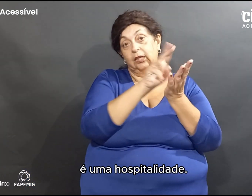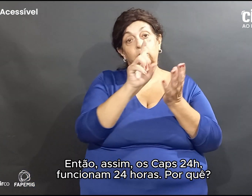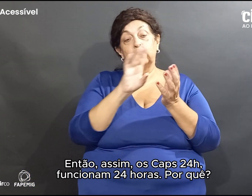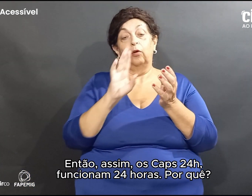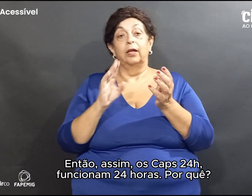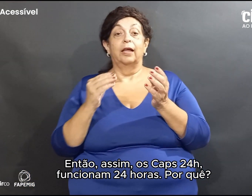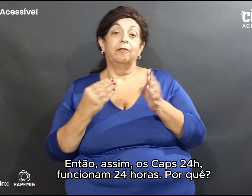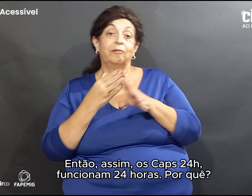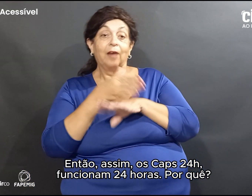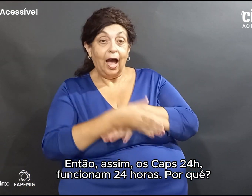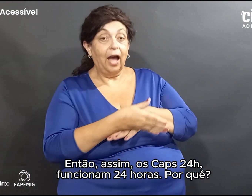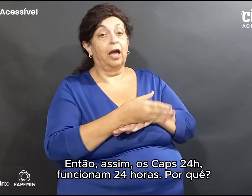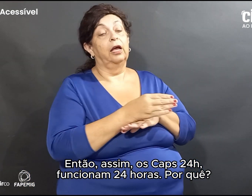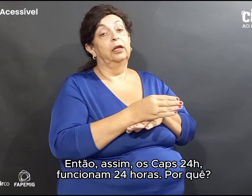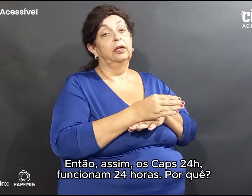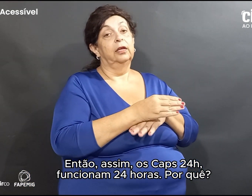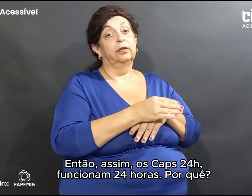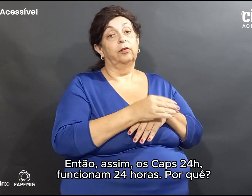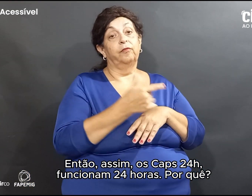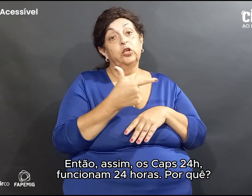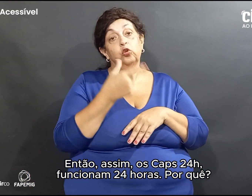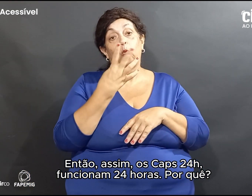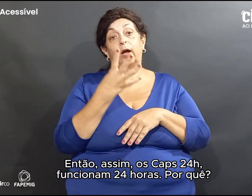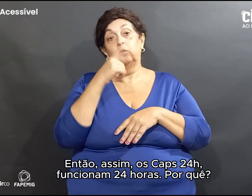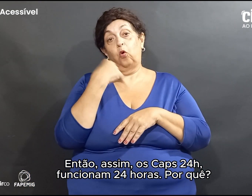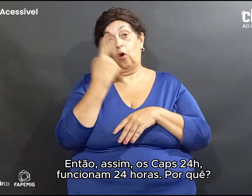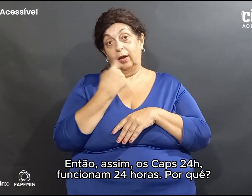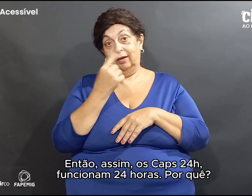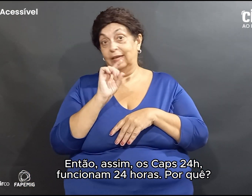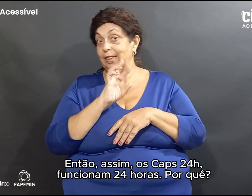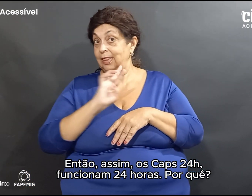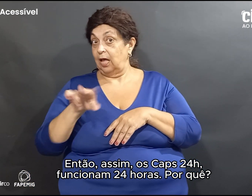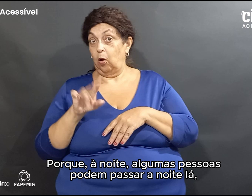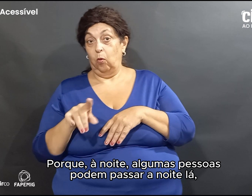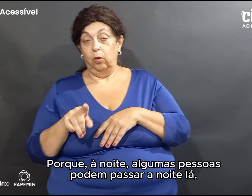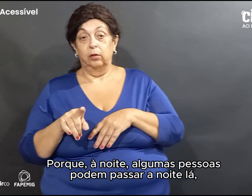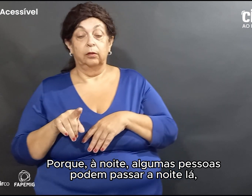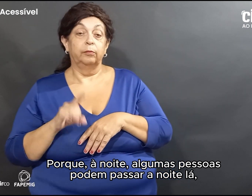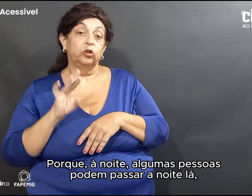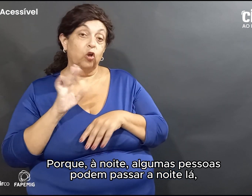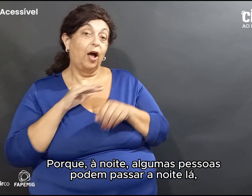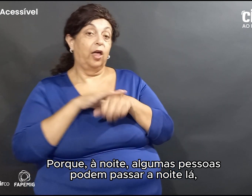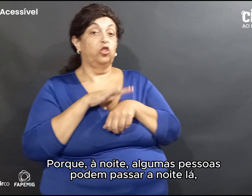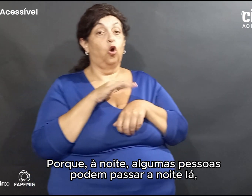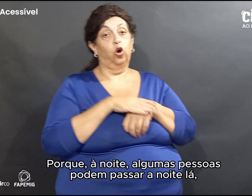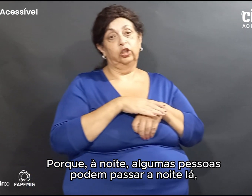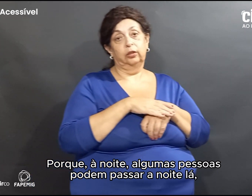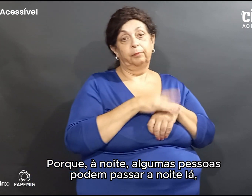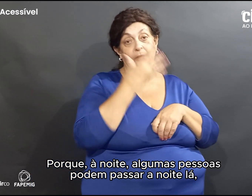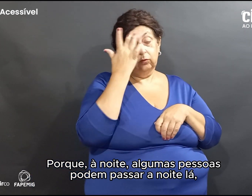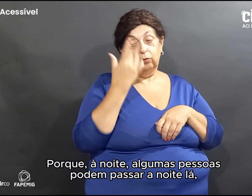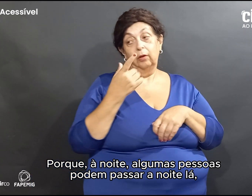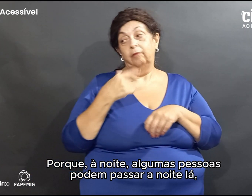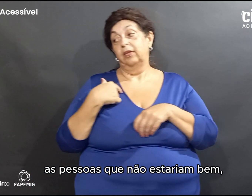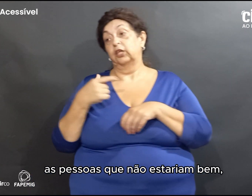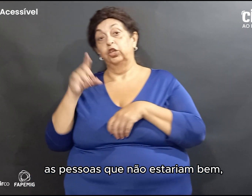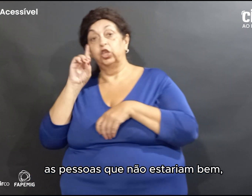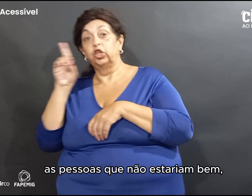Então, assim, os CAPs 24 horas, eles funcionam 24 horas. Por quê? Porque à noite, algumas pessoas podem passar a noite lá, as pessoas que